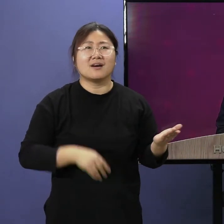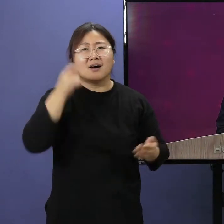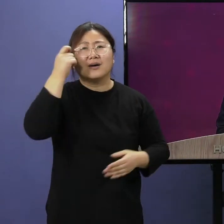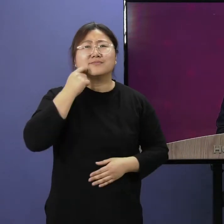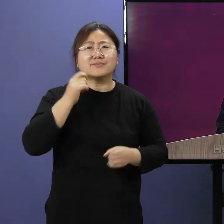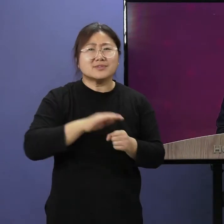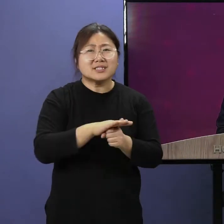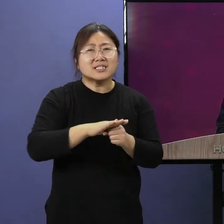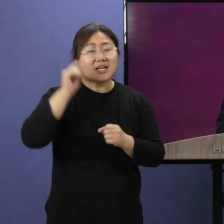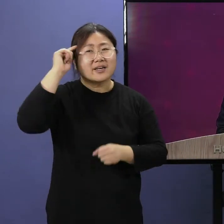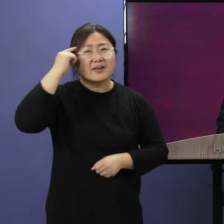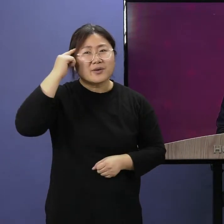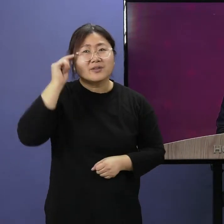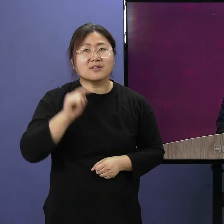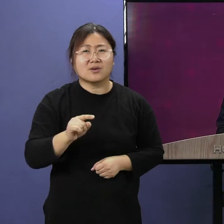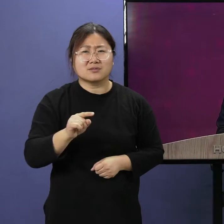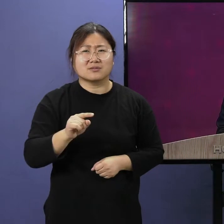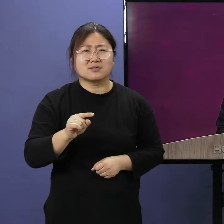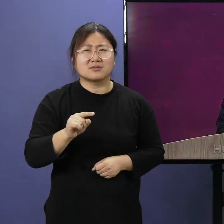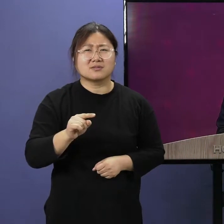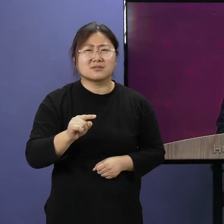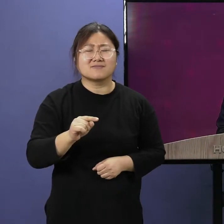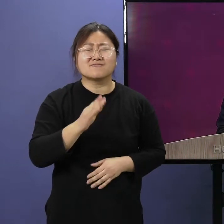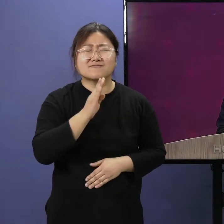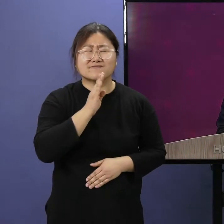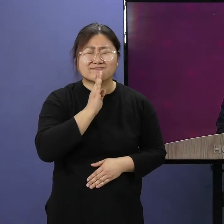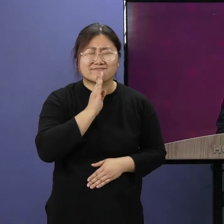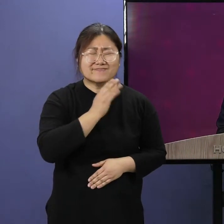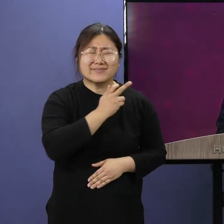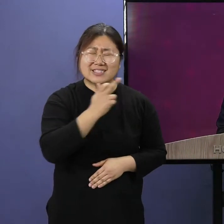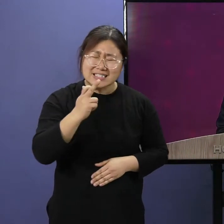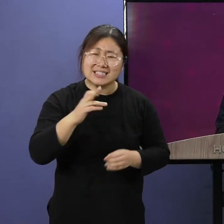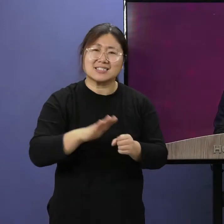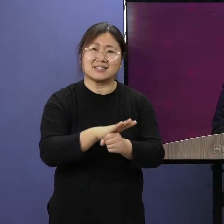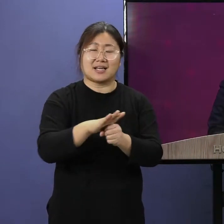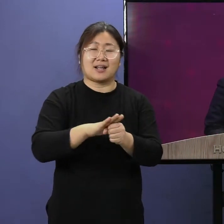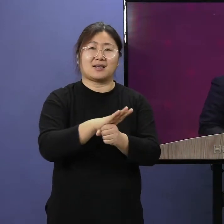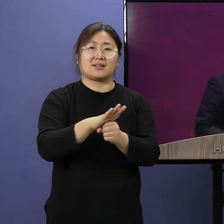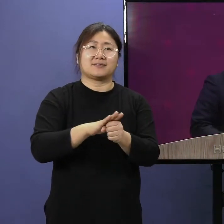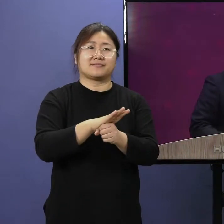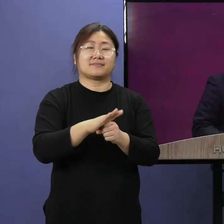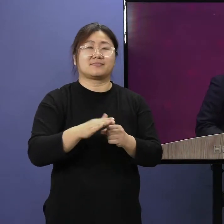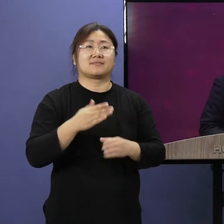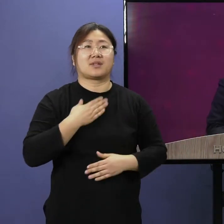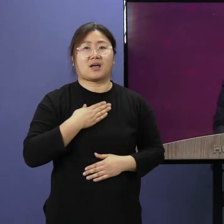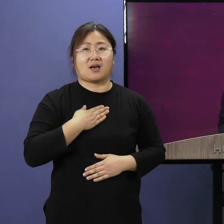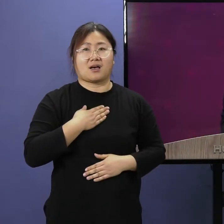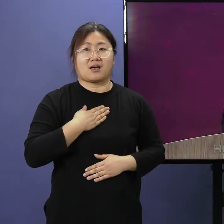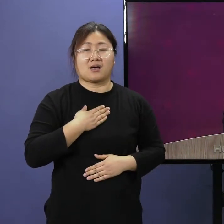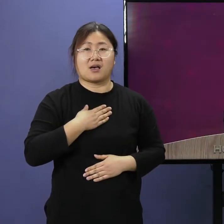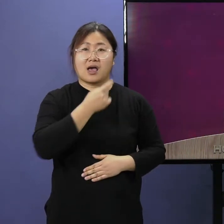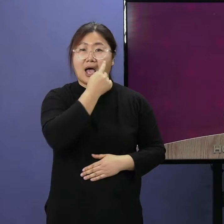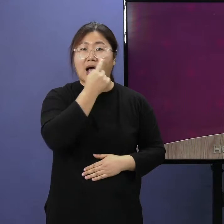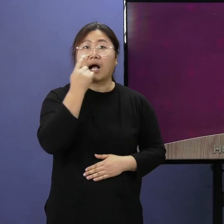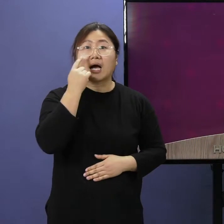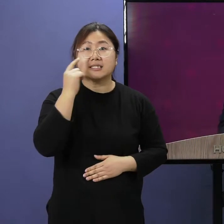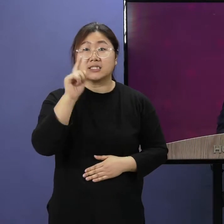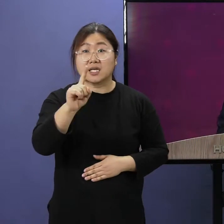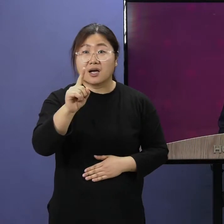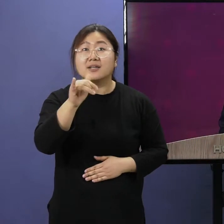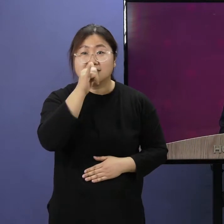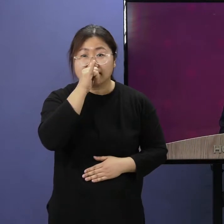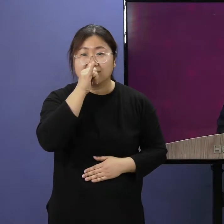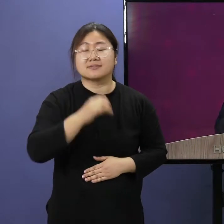것은 매우 큰 사랑입니다. 제가 한 가지 간증을 하겠습니다.